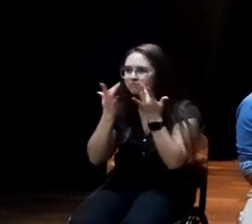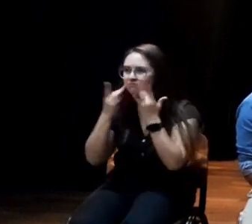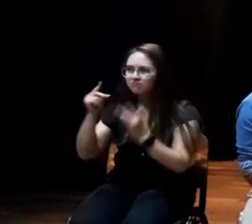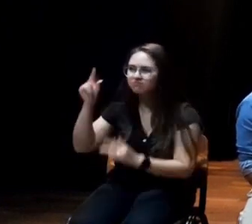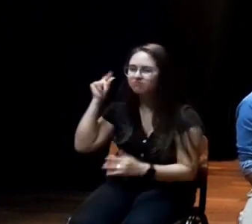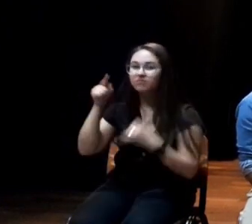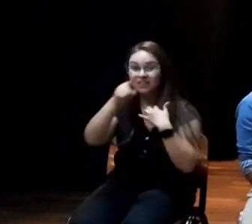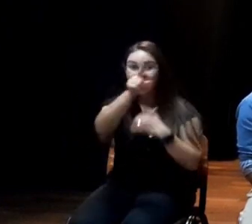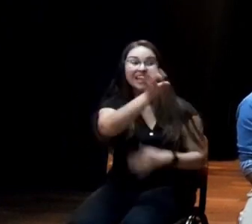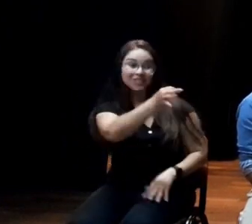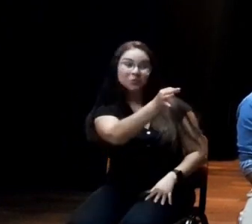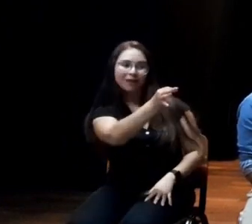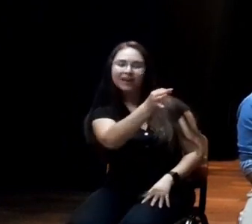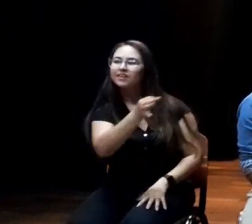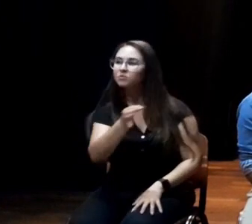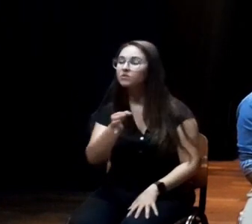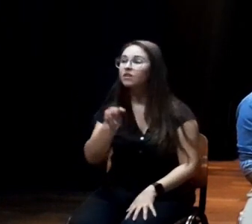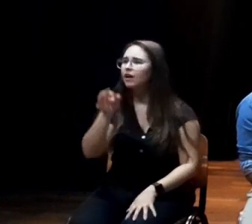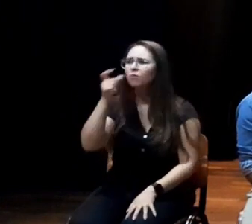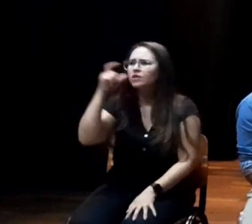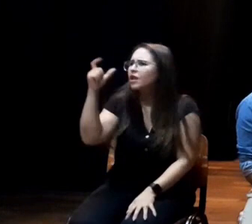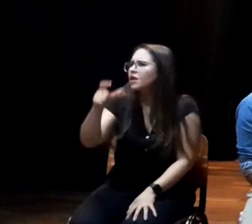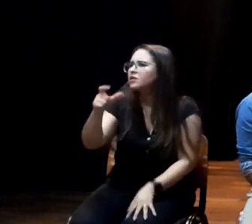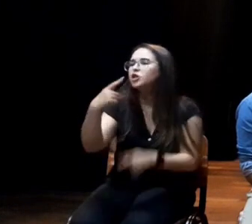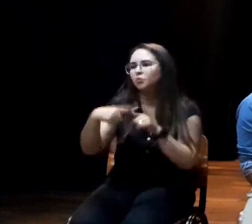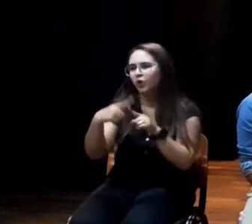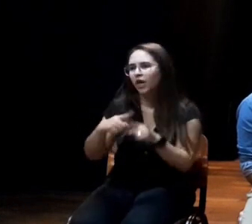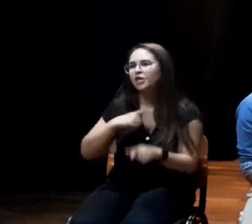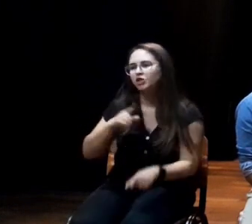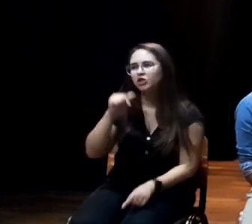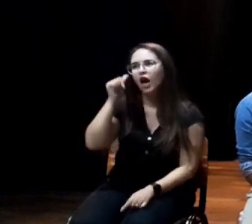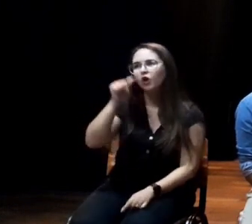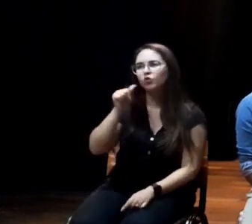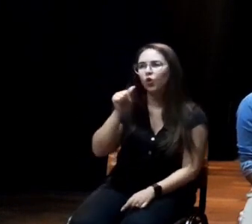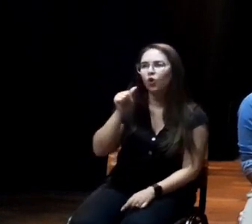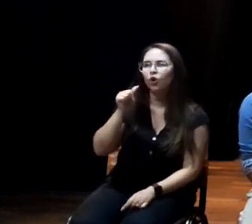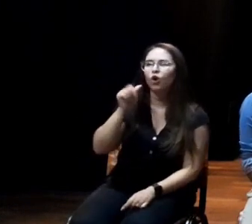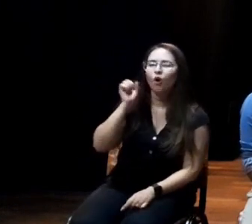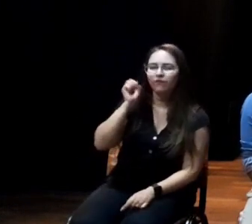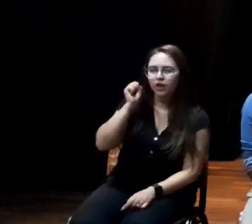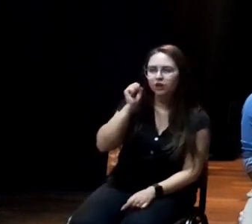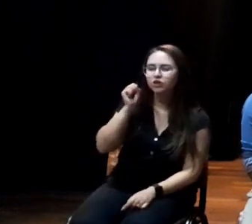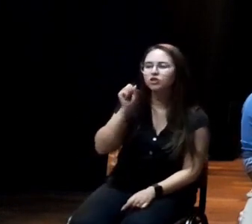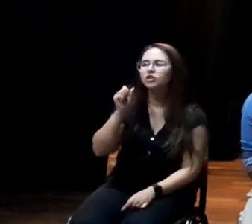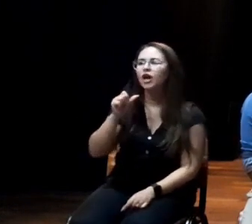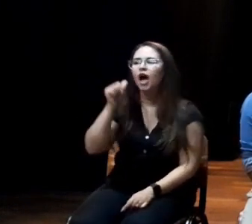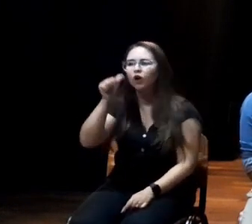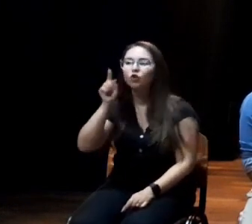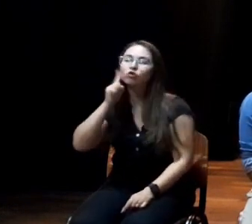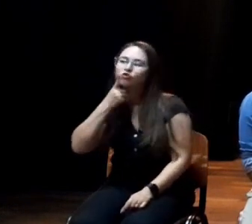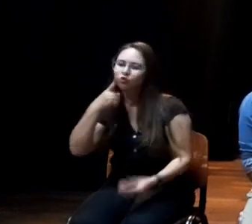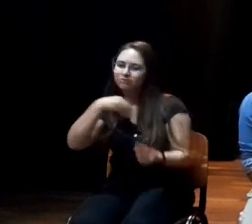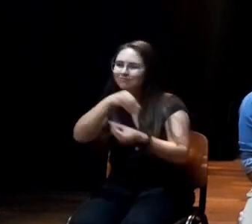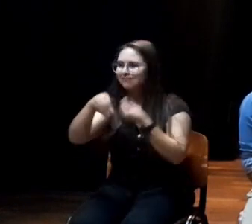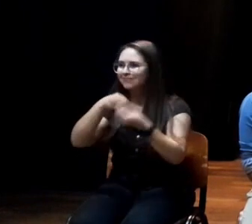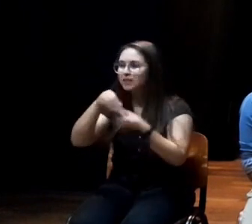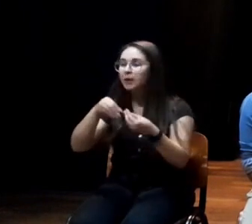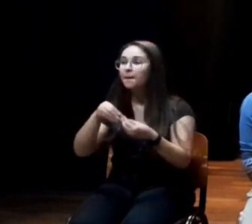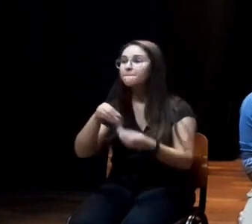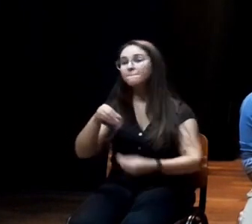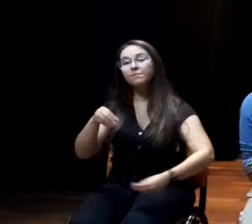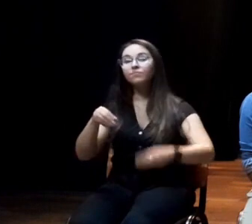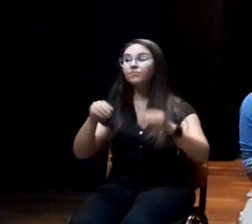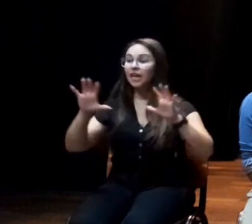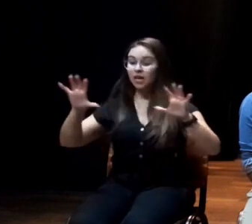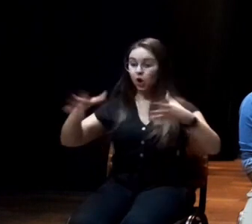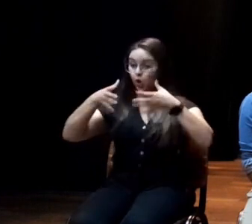E aí, era bem interessante, assim, porque tinha atores que não eram surdos, porque tinham amigos que estavam lá, mas os atores, eles montaram